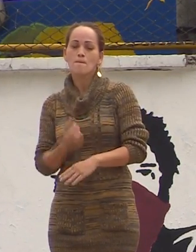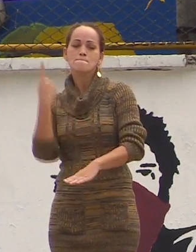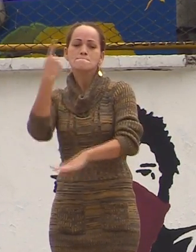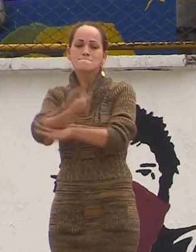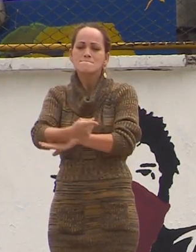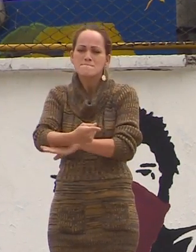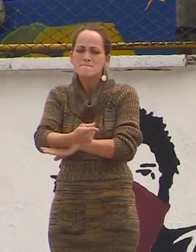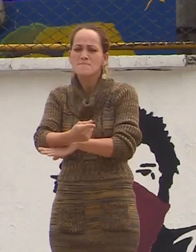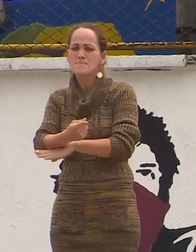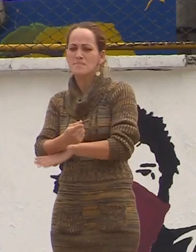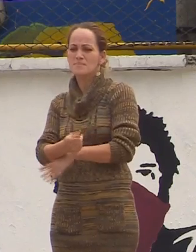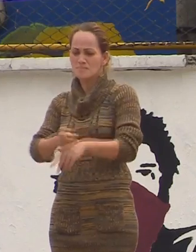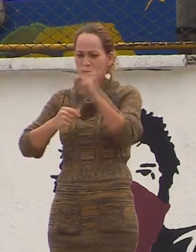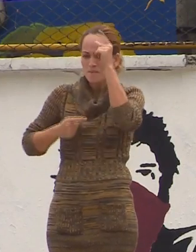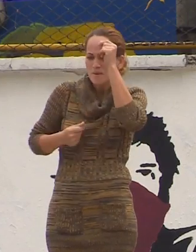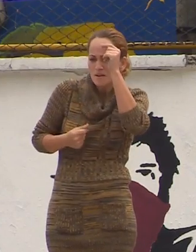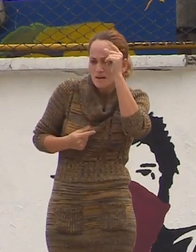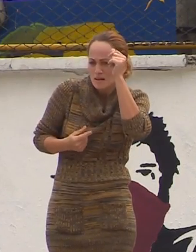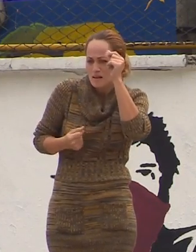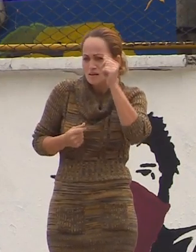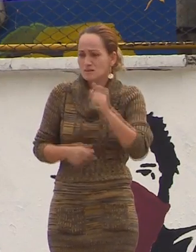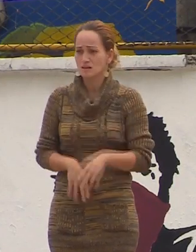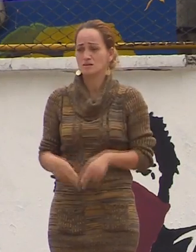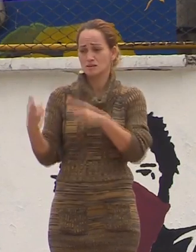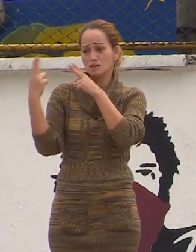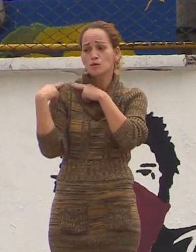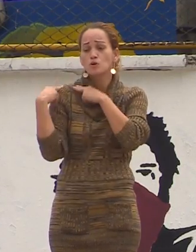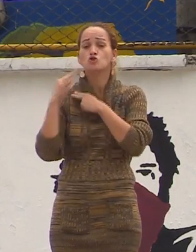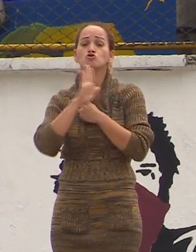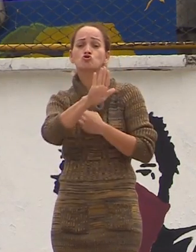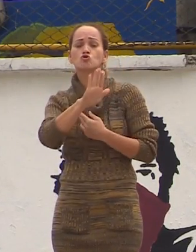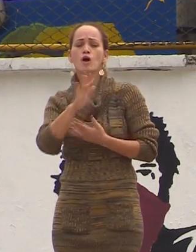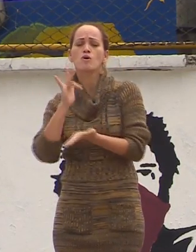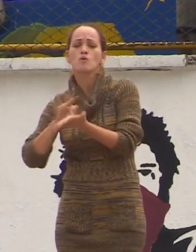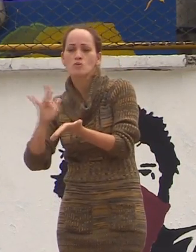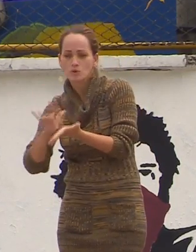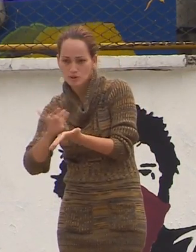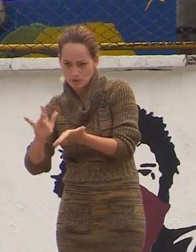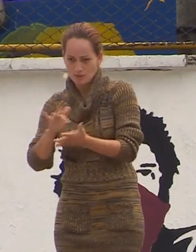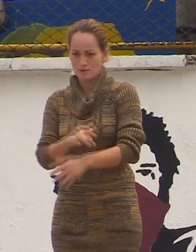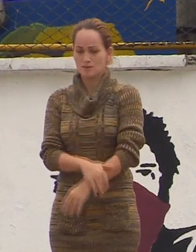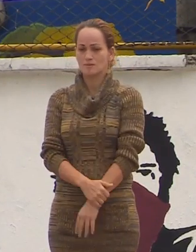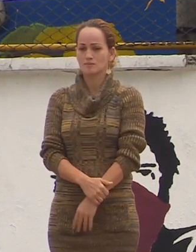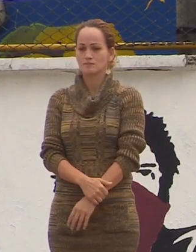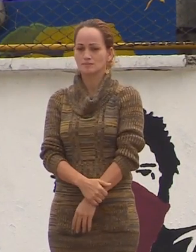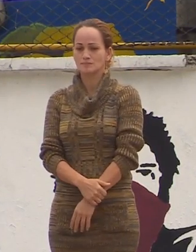públicamente que asuma esta tarea con urgencia.